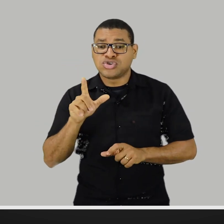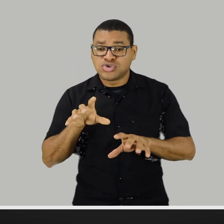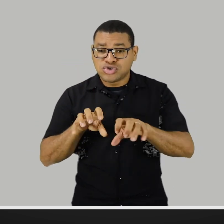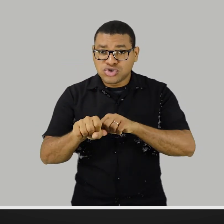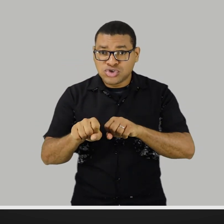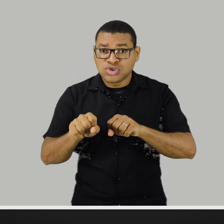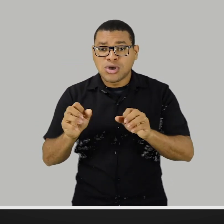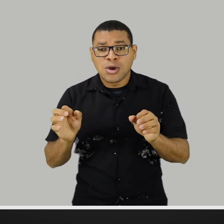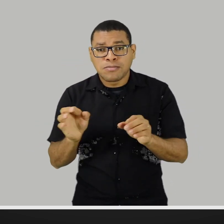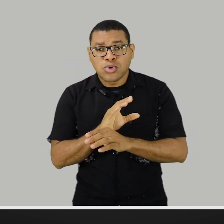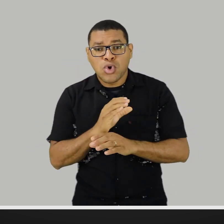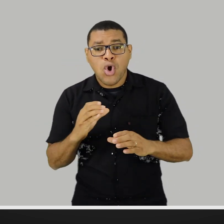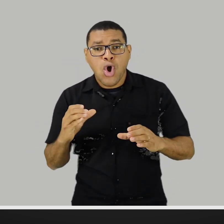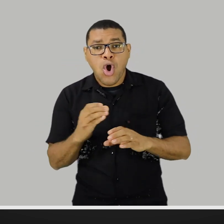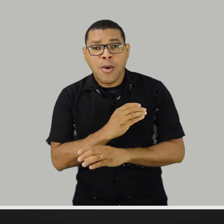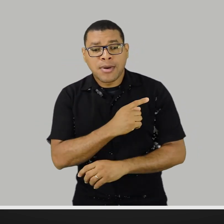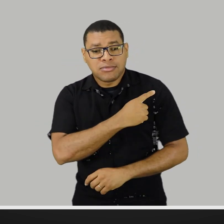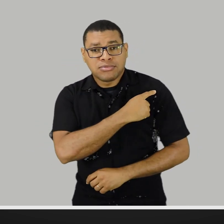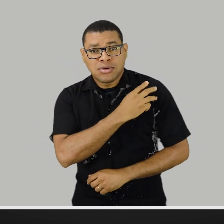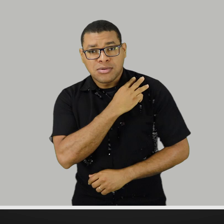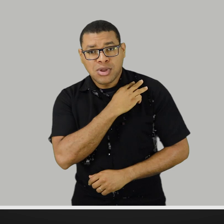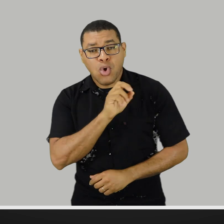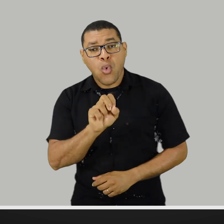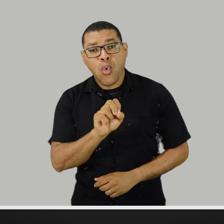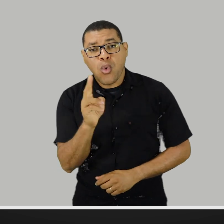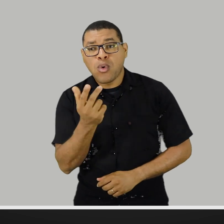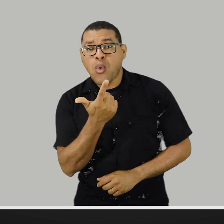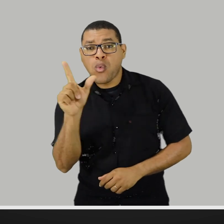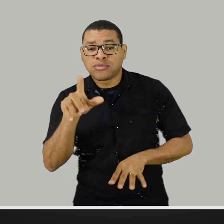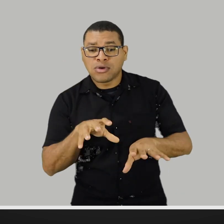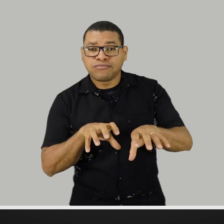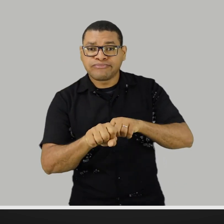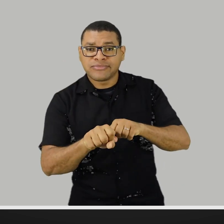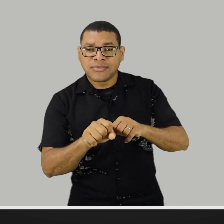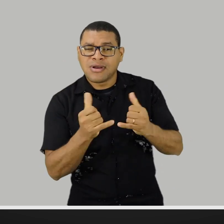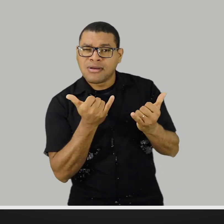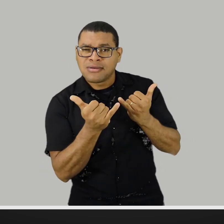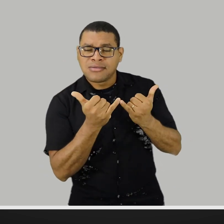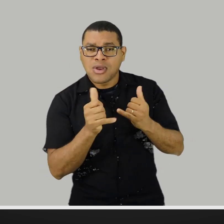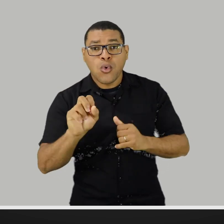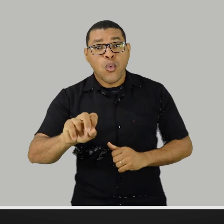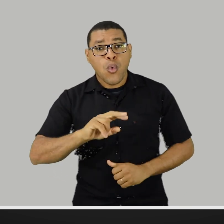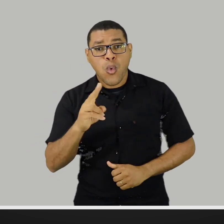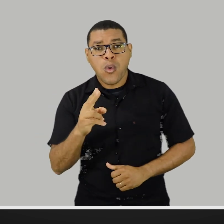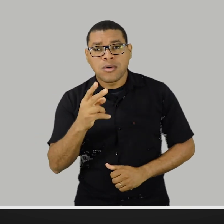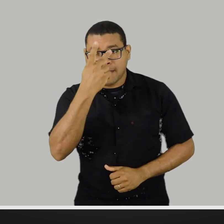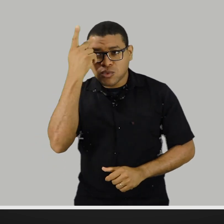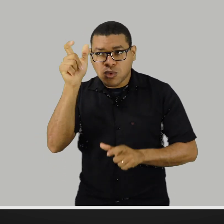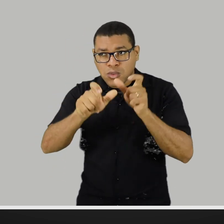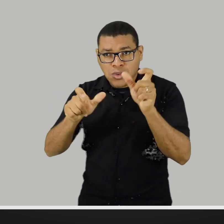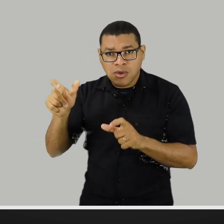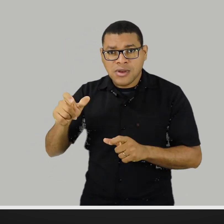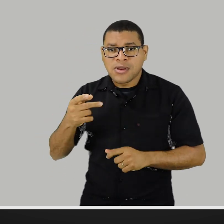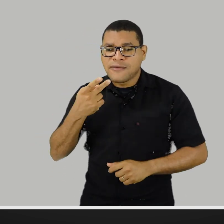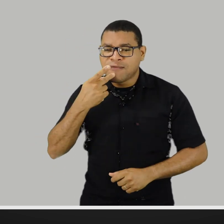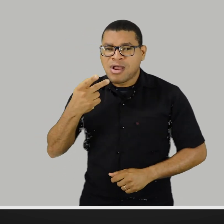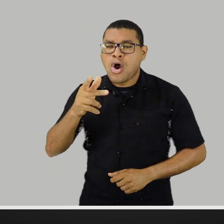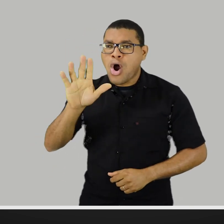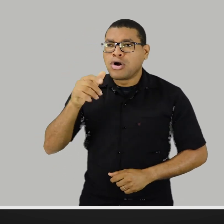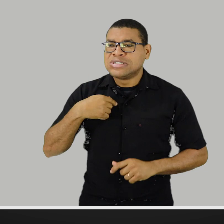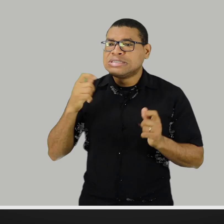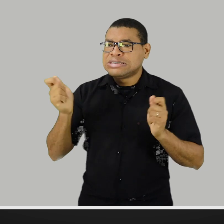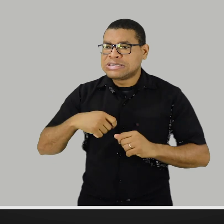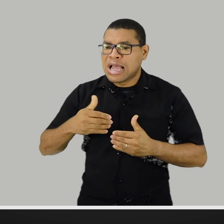de certificado de conclusão do ensino médio ou equivalente ou aqueles que comprovem conclusão do ensino médio no período